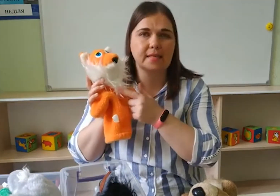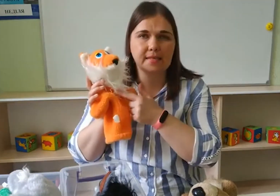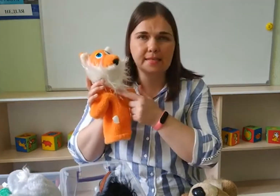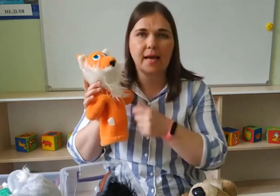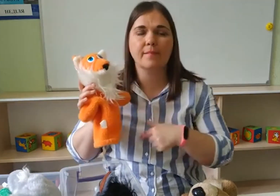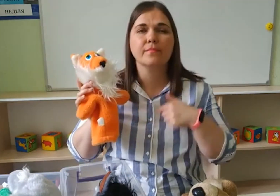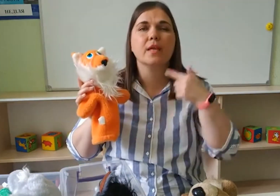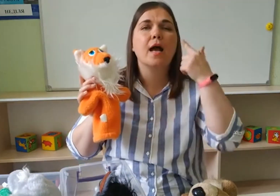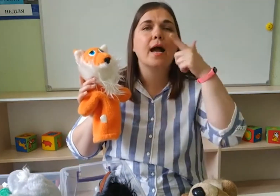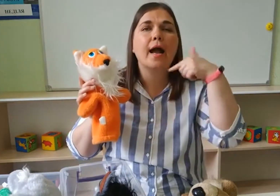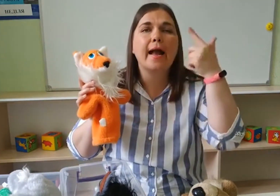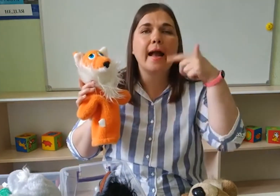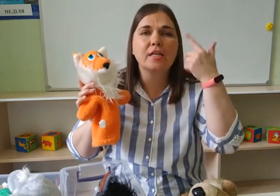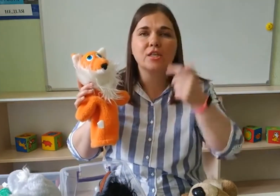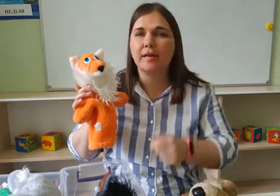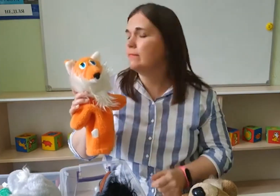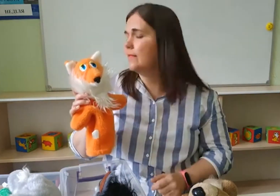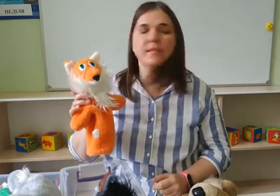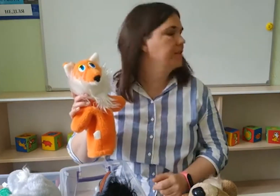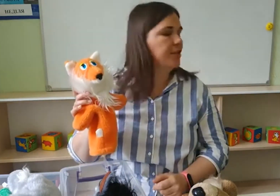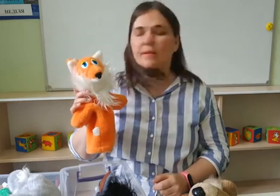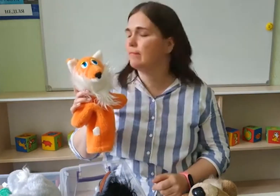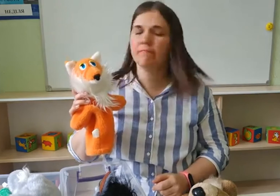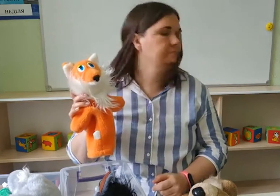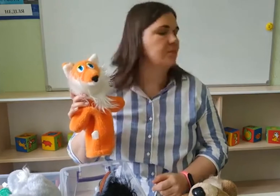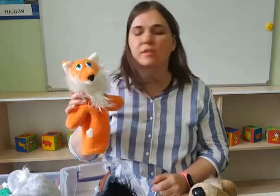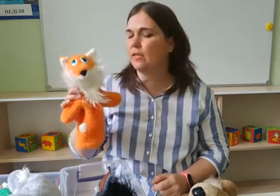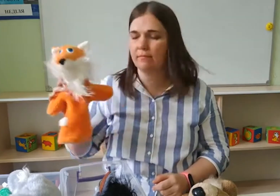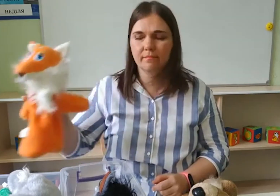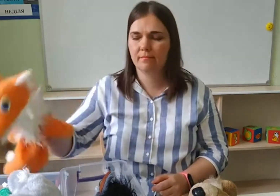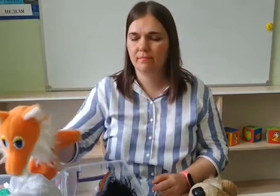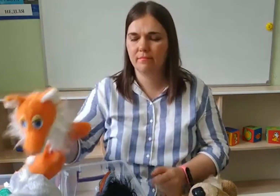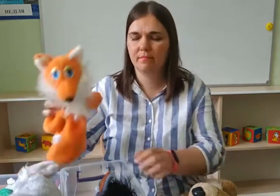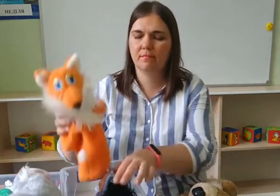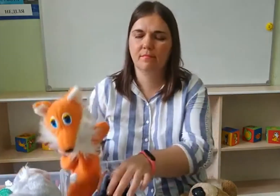Лисиця каже, ні, ні.